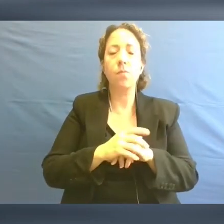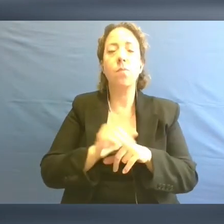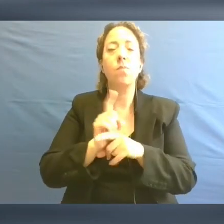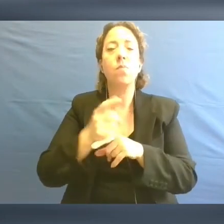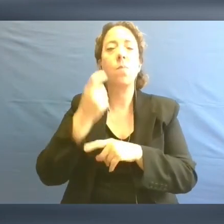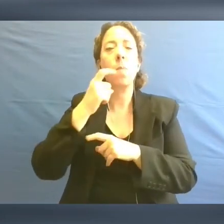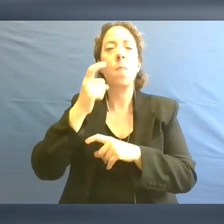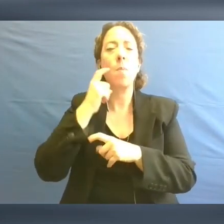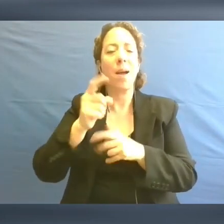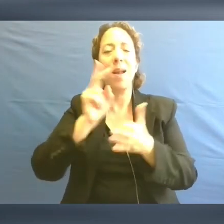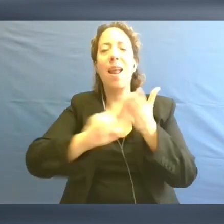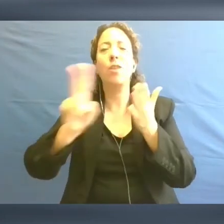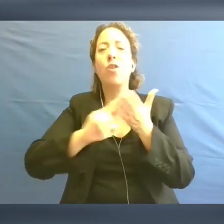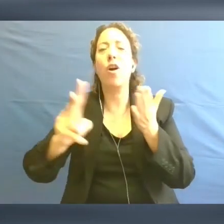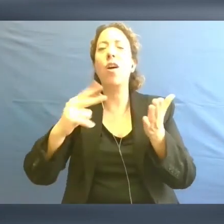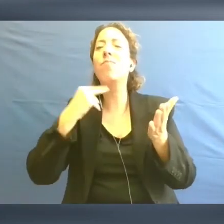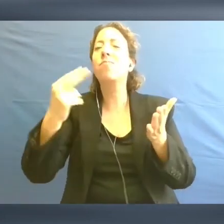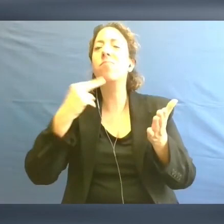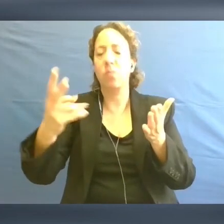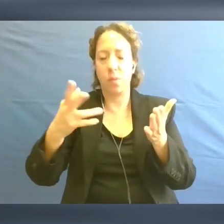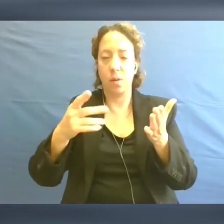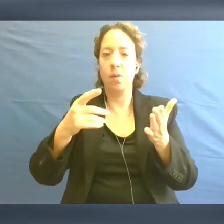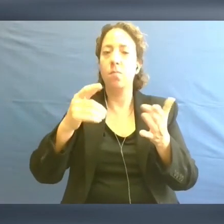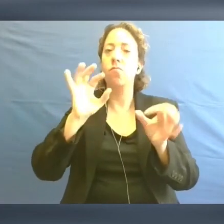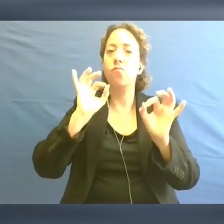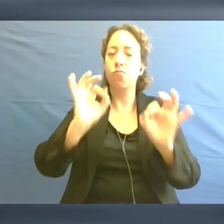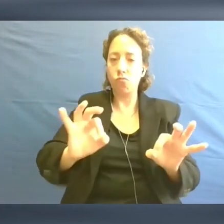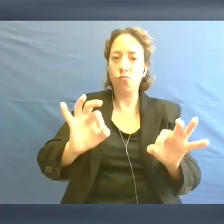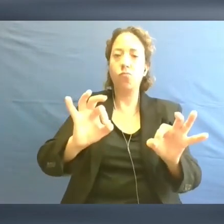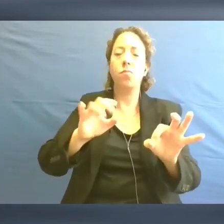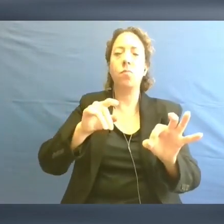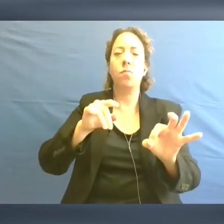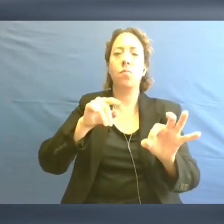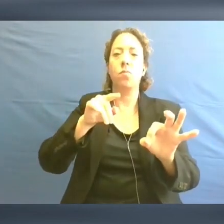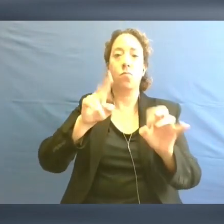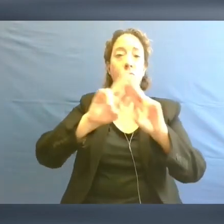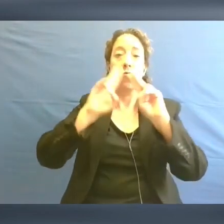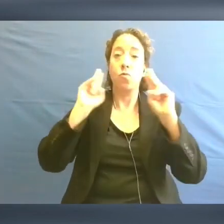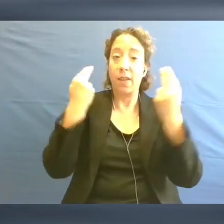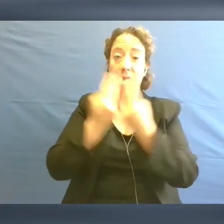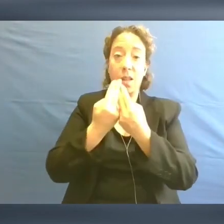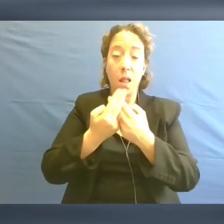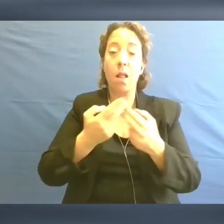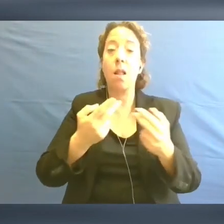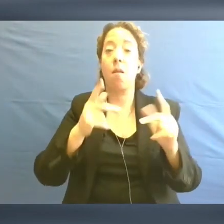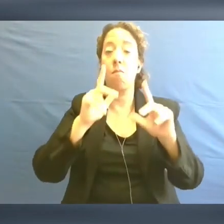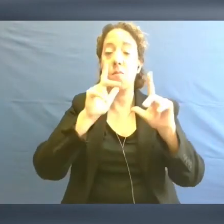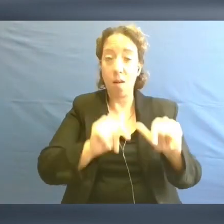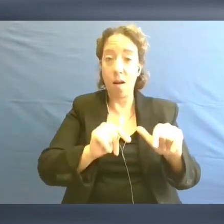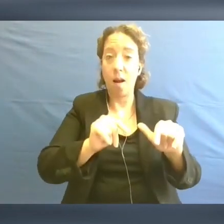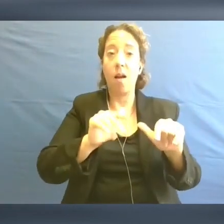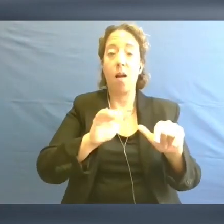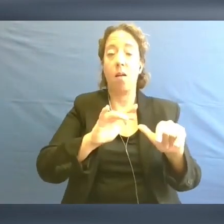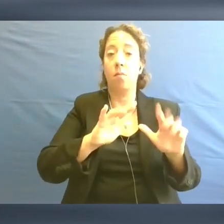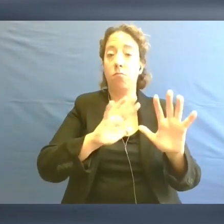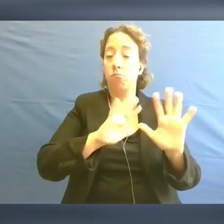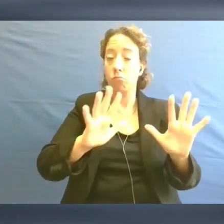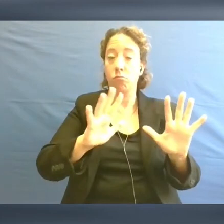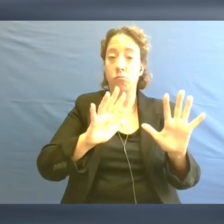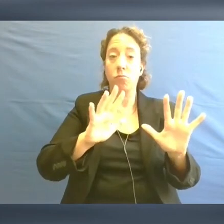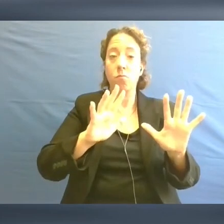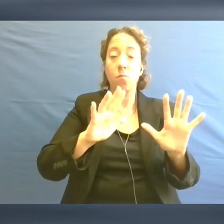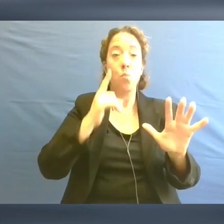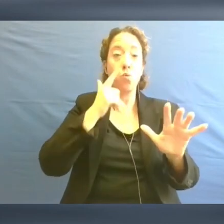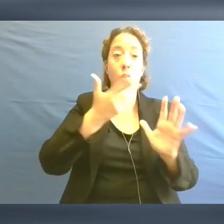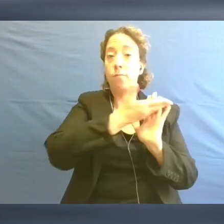lecteur Microsoft était orienté, avait une portée universelle, avec une volonté de répondre au plus